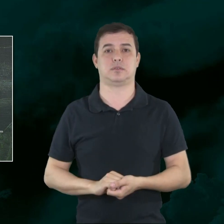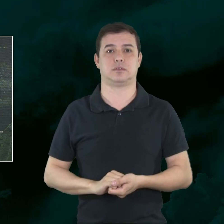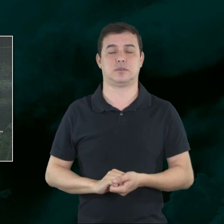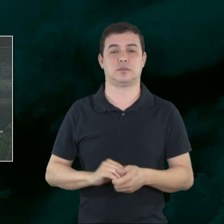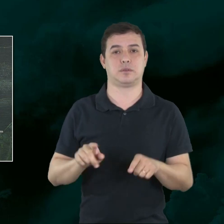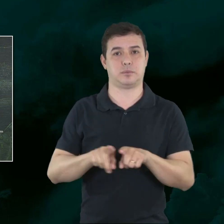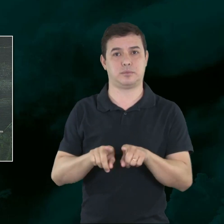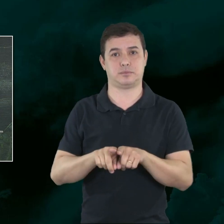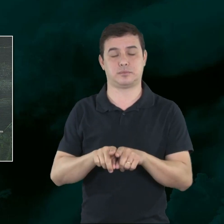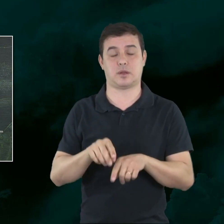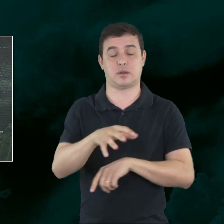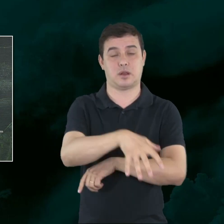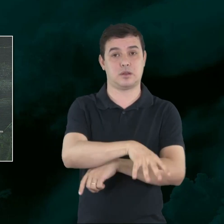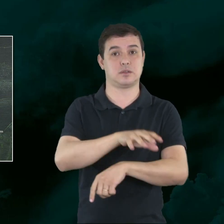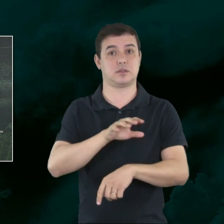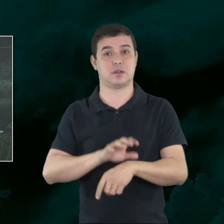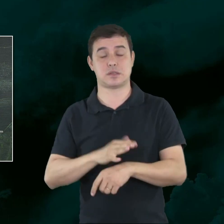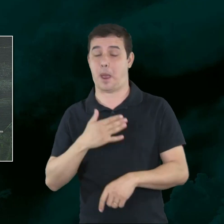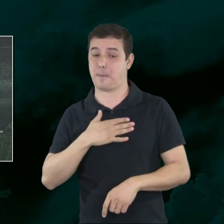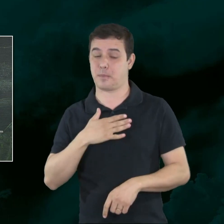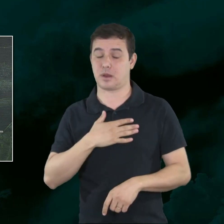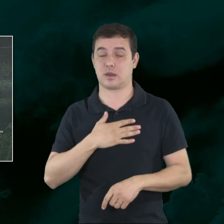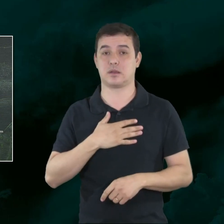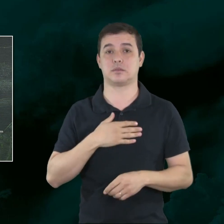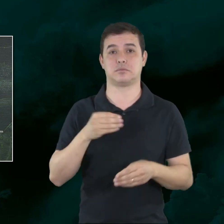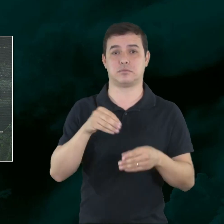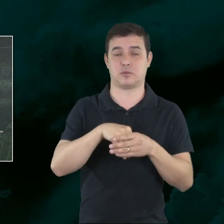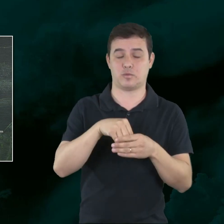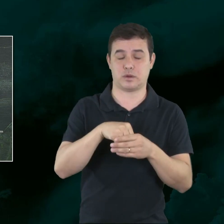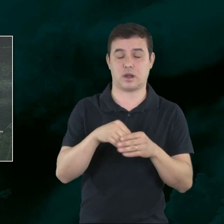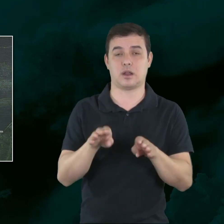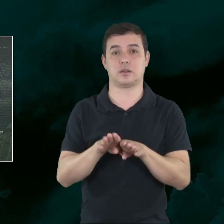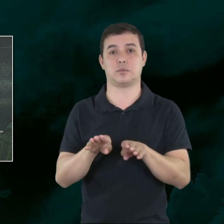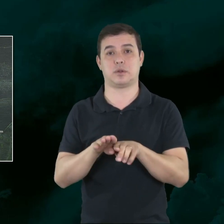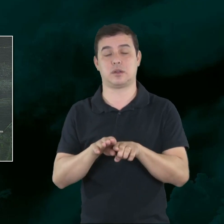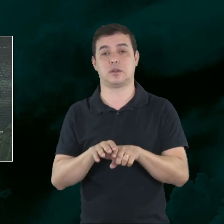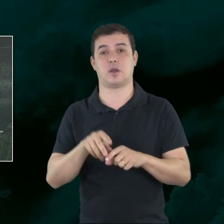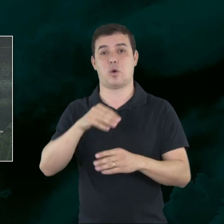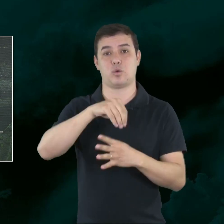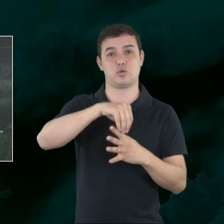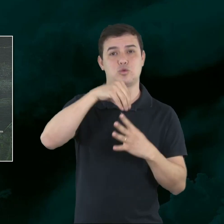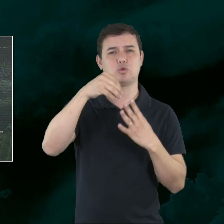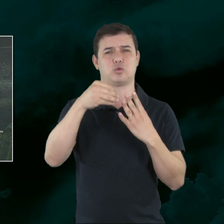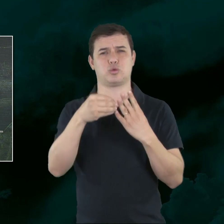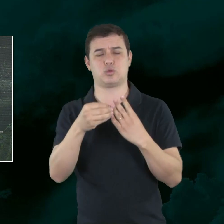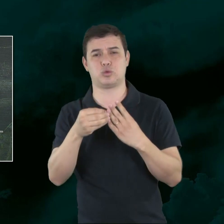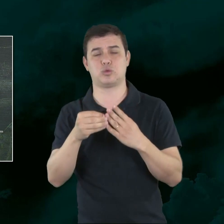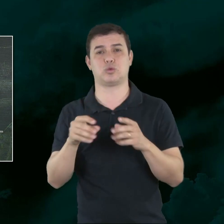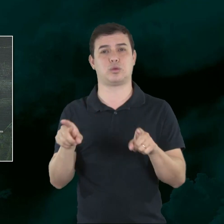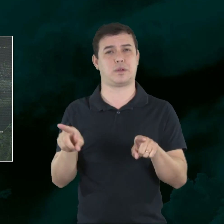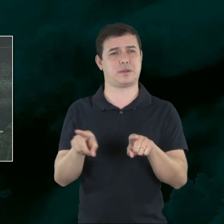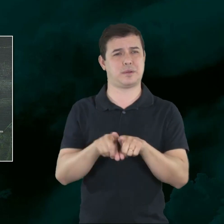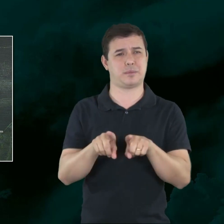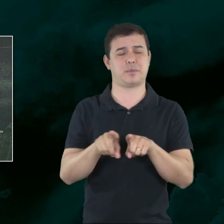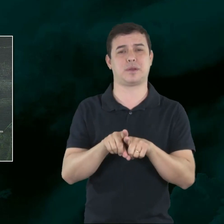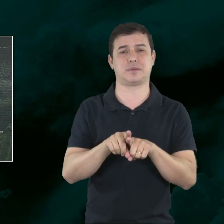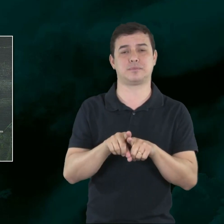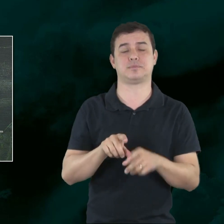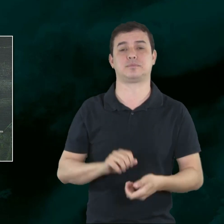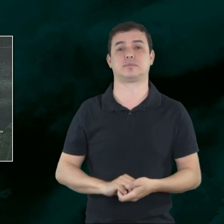do Instituto Vida para Todos, que tem toda uma equipe trabalhando por trás, que aliás,